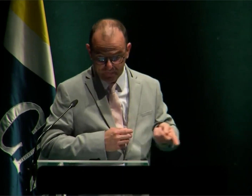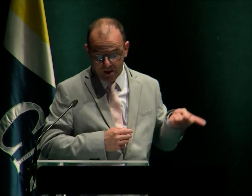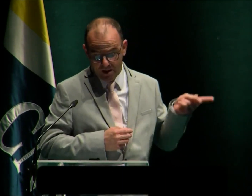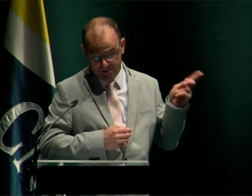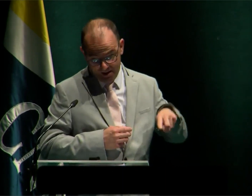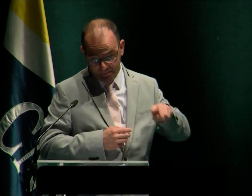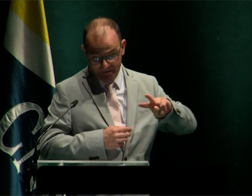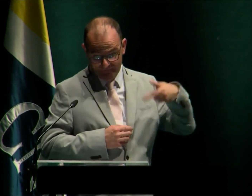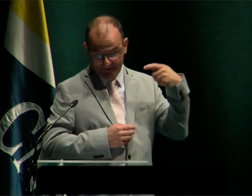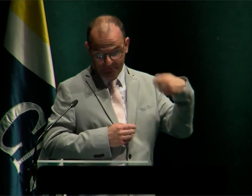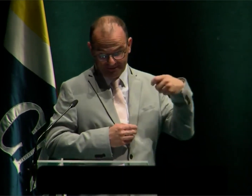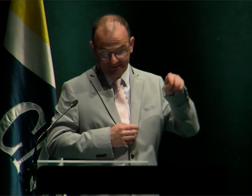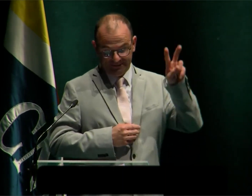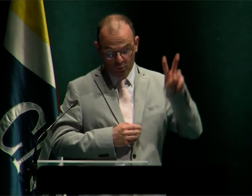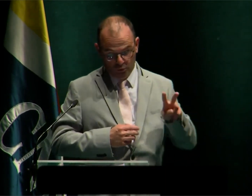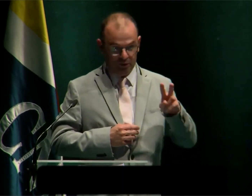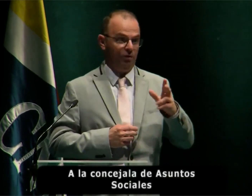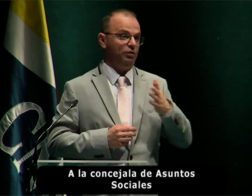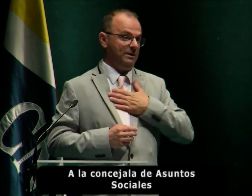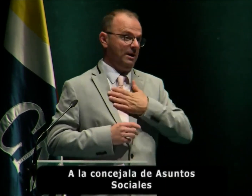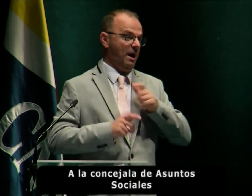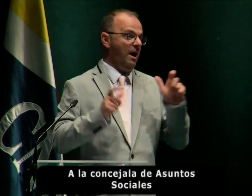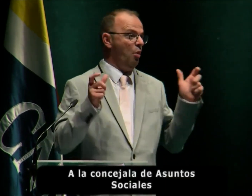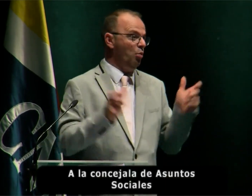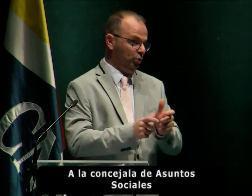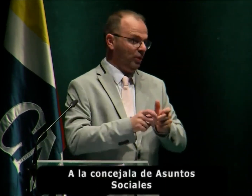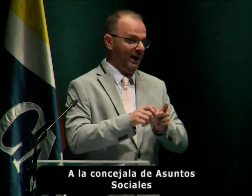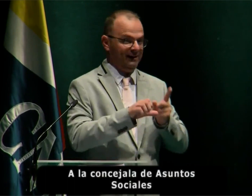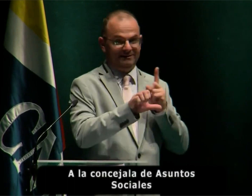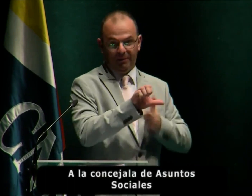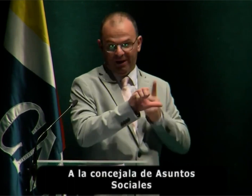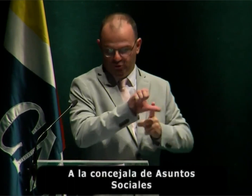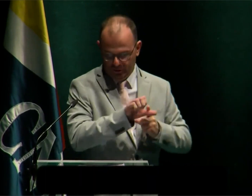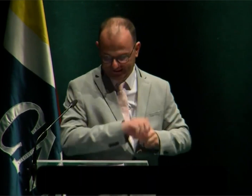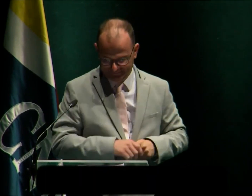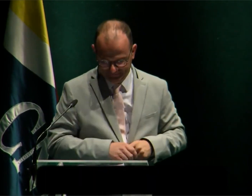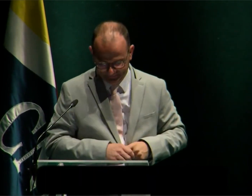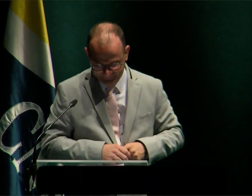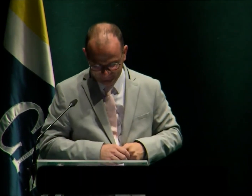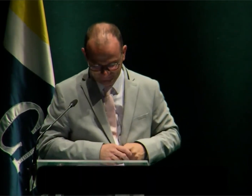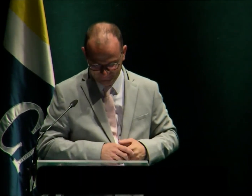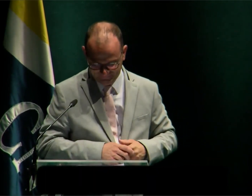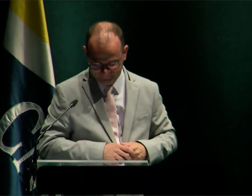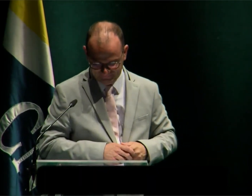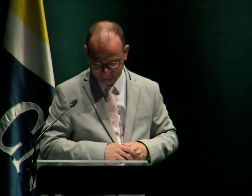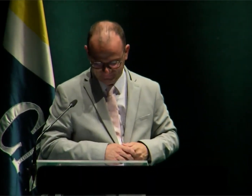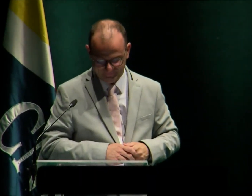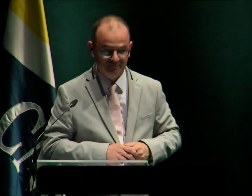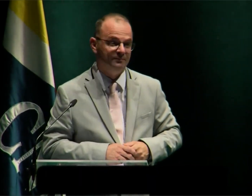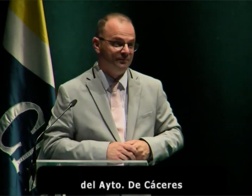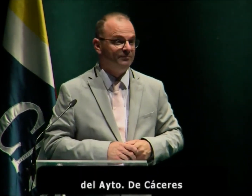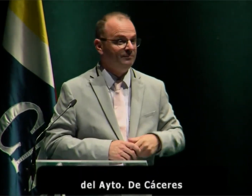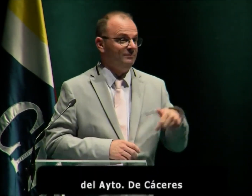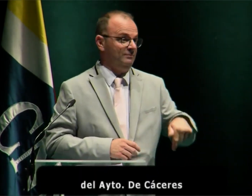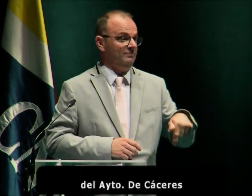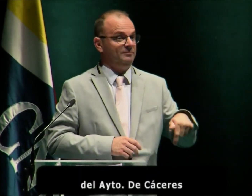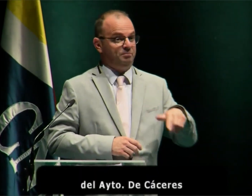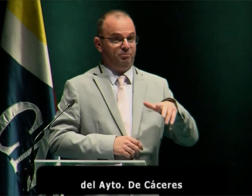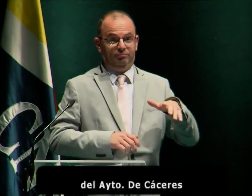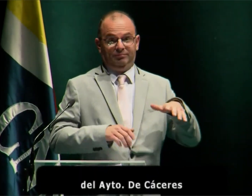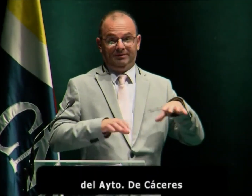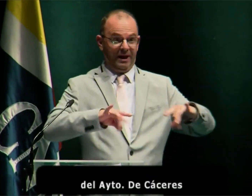Ayuntamiento de Cáceres y al vicepresidente segundo de la Junta de Extremadura.